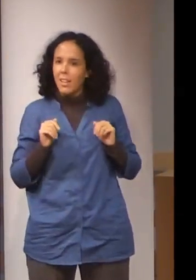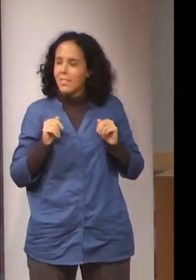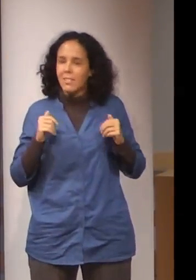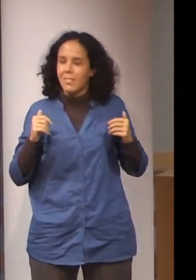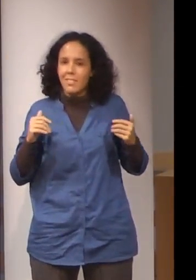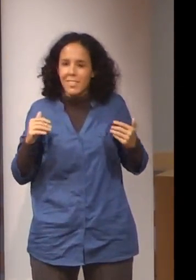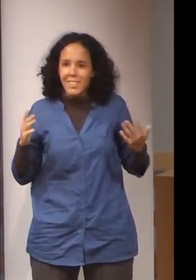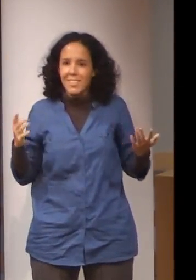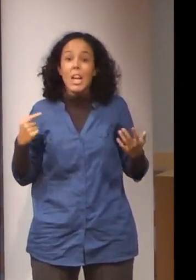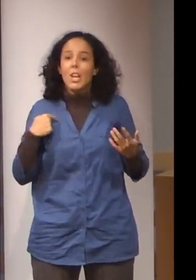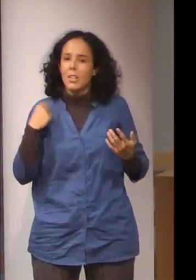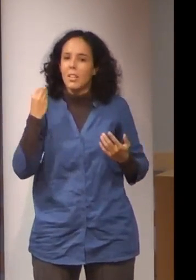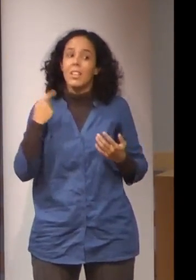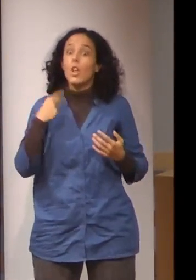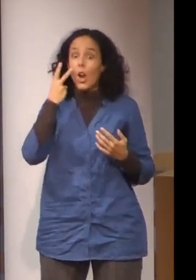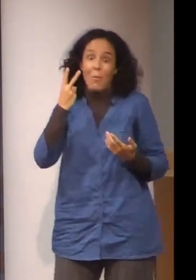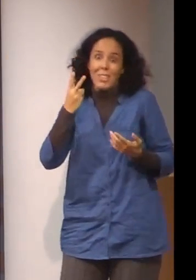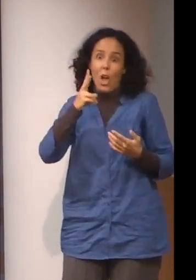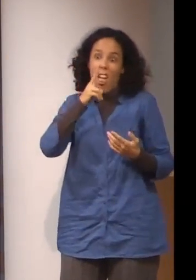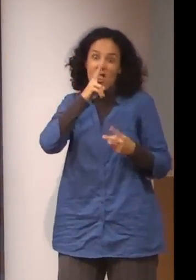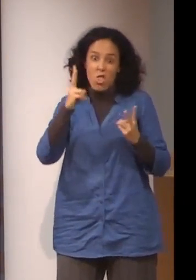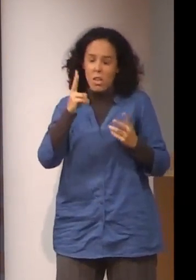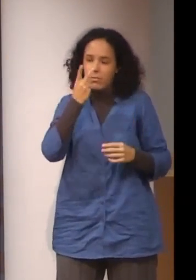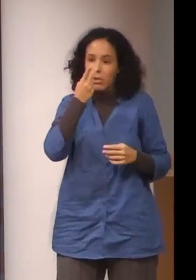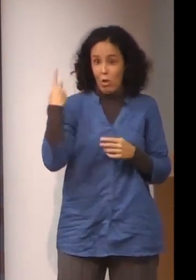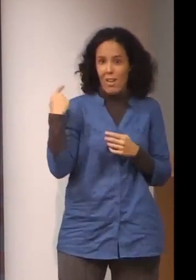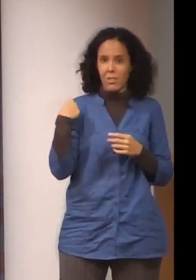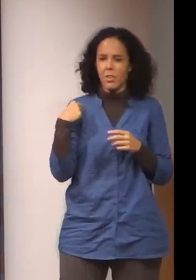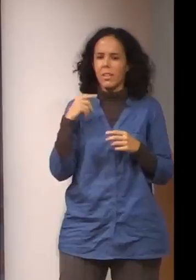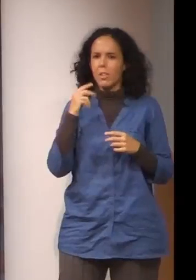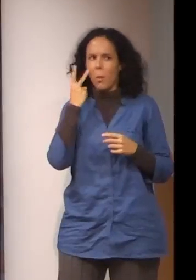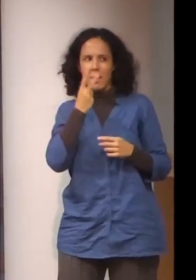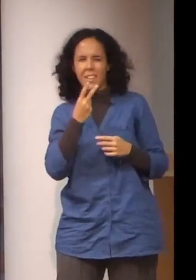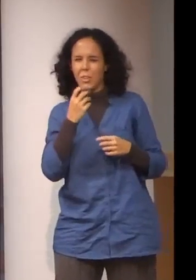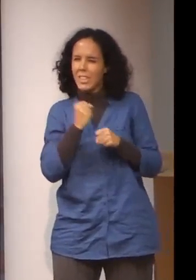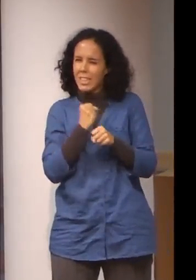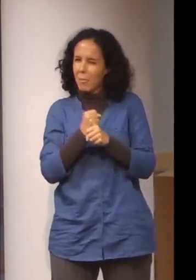que tienen unas características propias, que tienen una lengua propia.